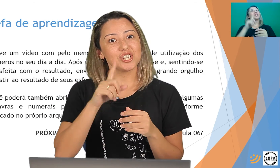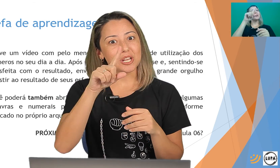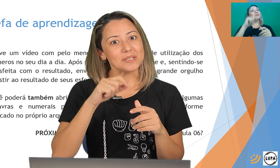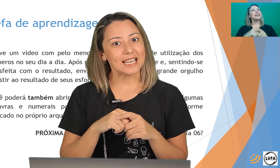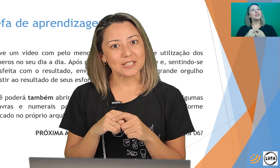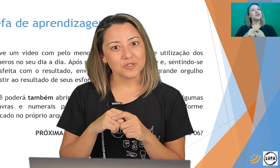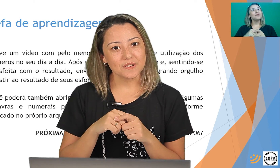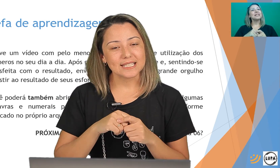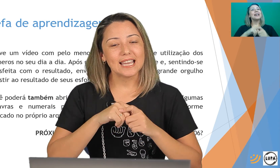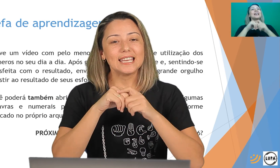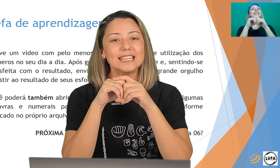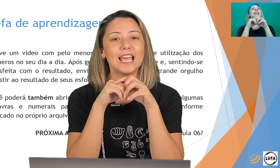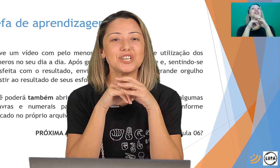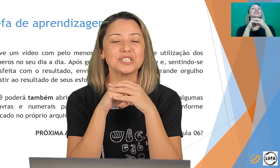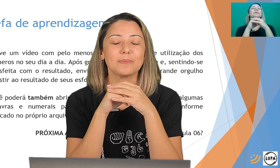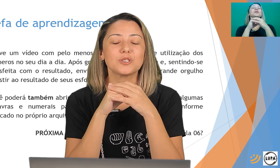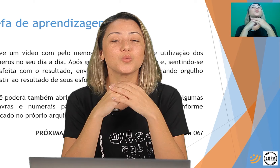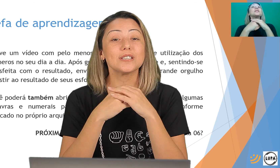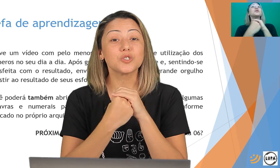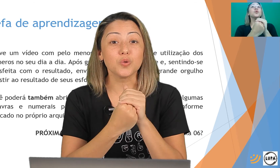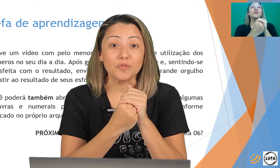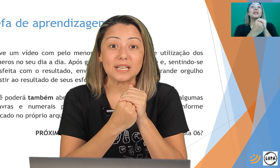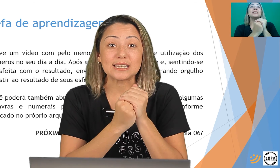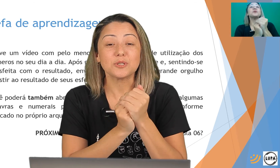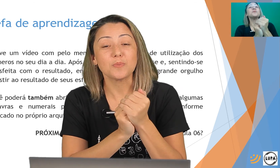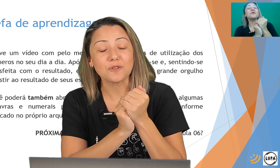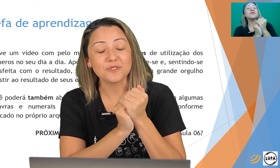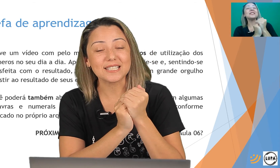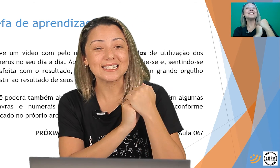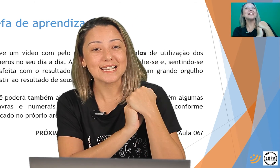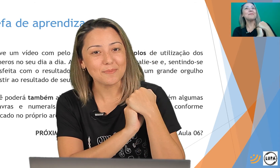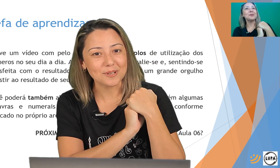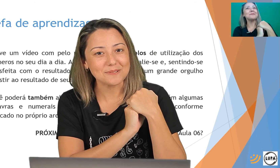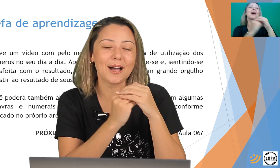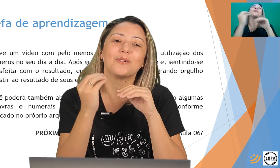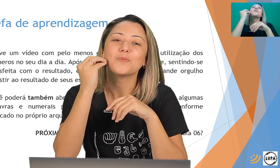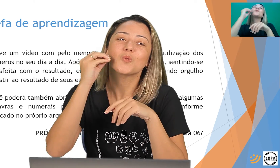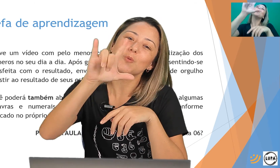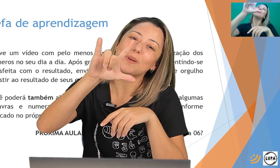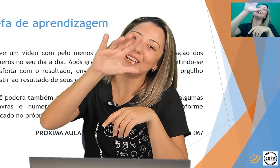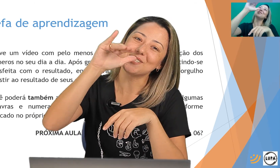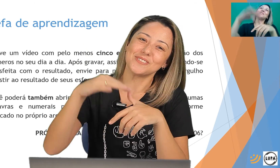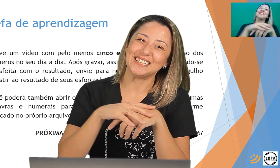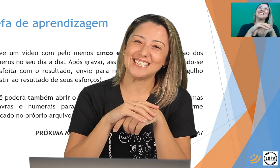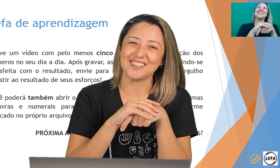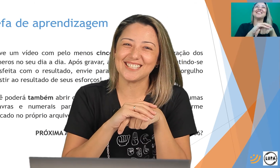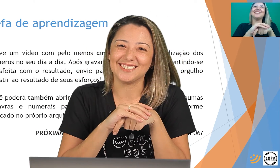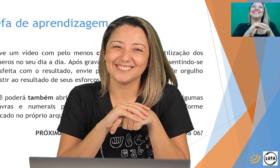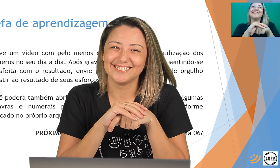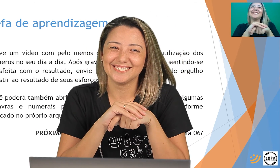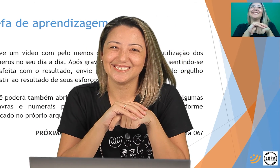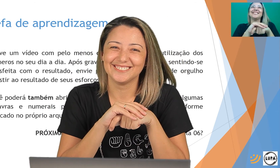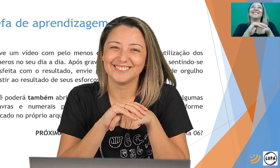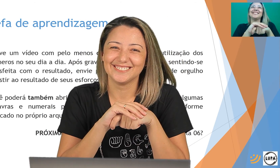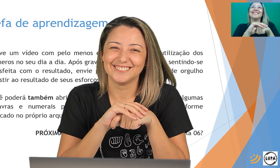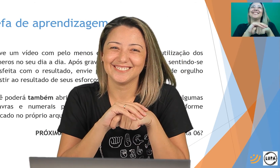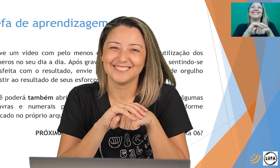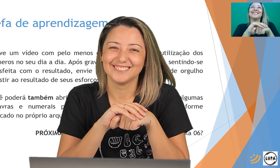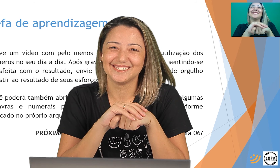de aprendizagem, não esqueçam de fazer e deixem também suas dúvidas. Eu espero vocês na próxima aula. Um beijo e tchau, tchau!